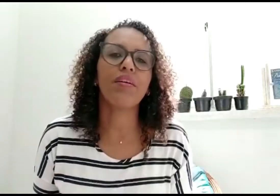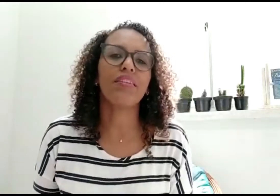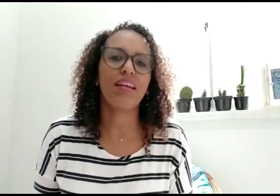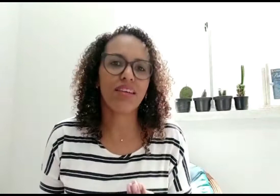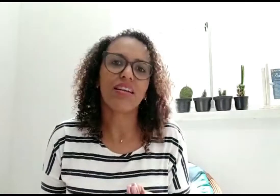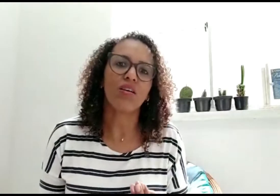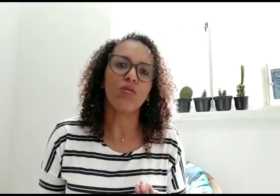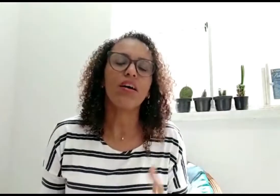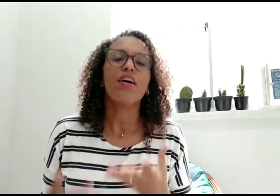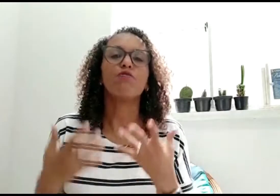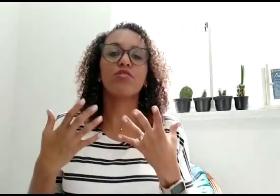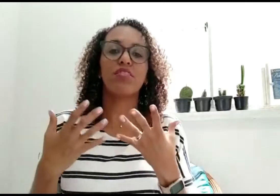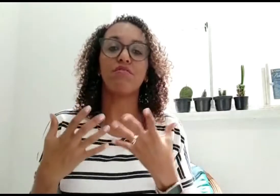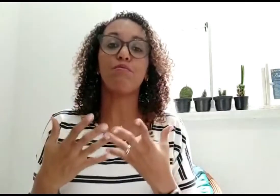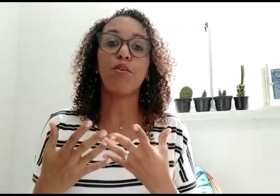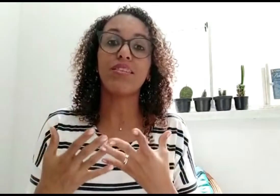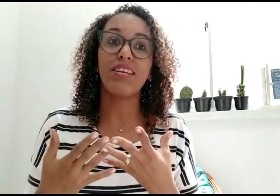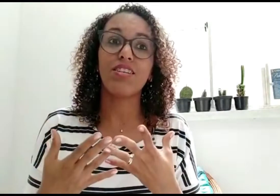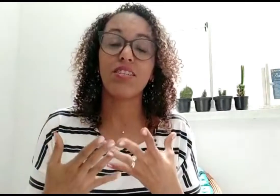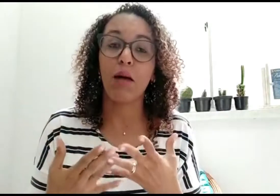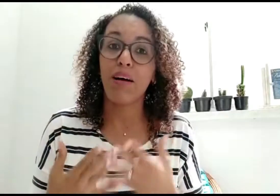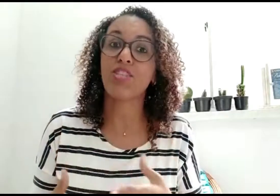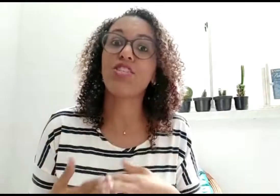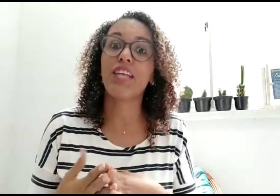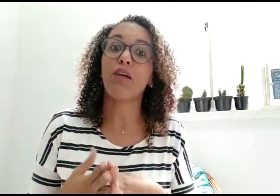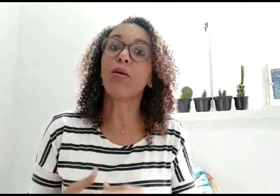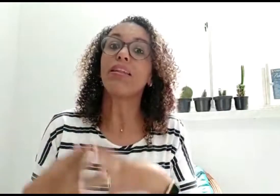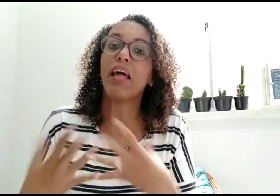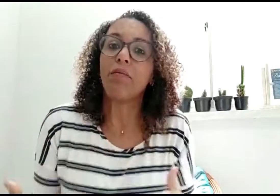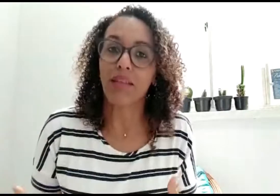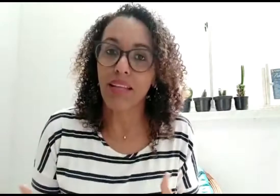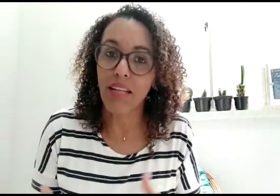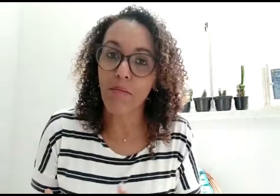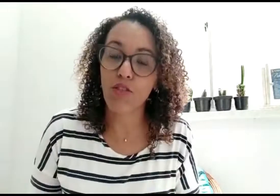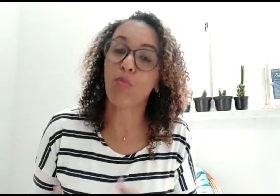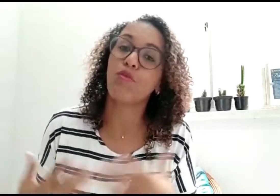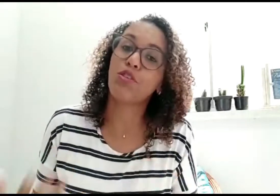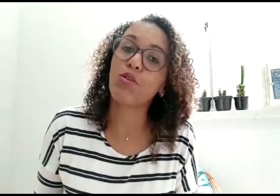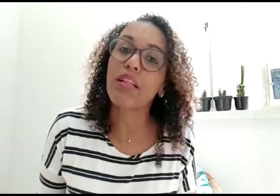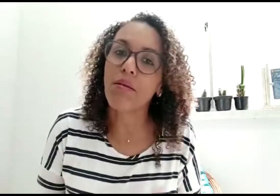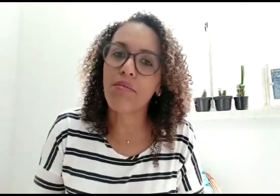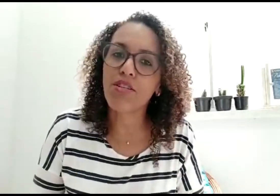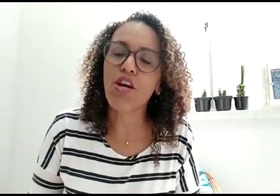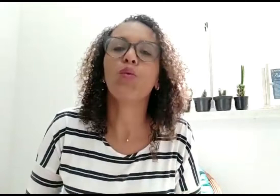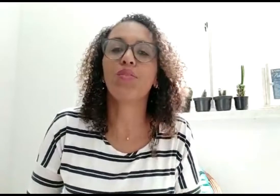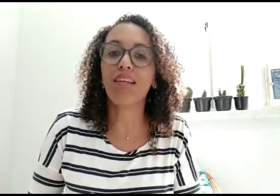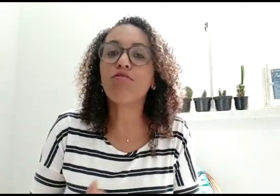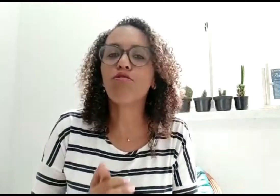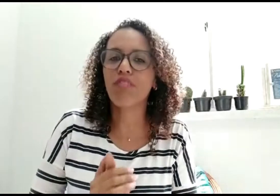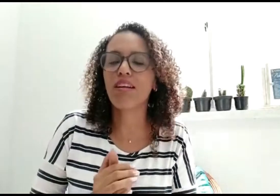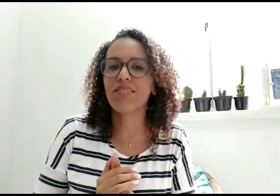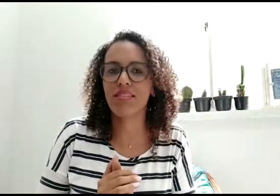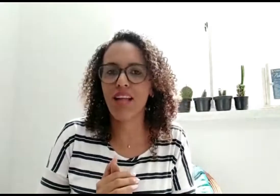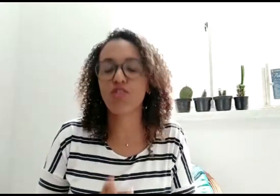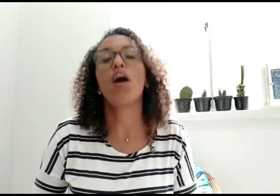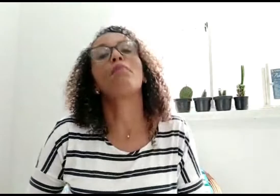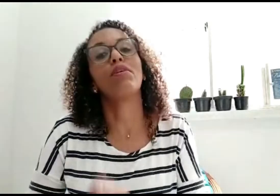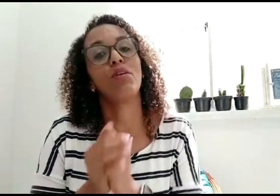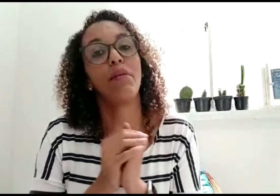aprender essa língua. Você pode ser capaz de ser um intérprete de Libras, um professor de Libras, um tradutor da língua de sinais, mas depende